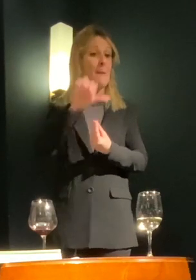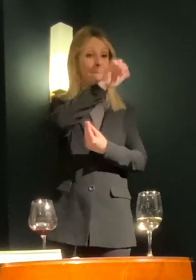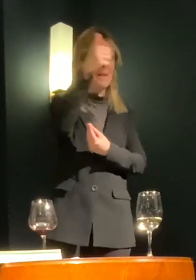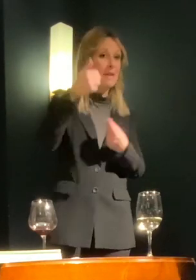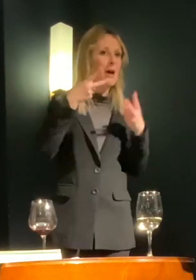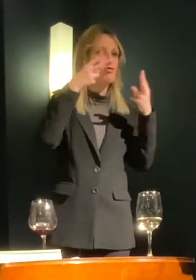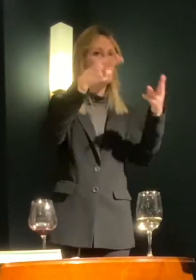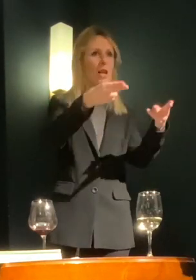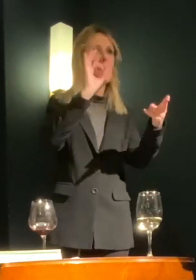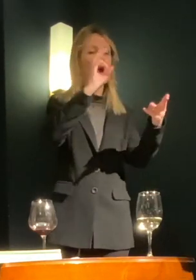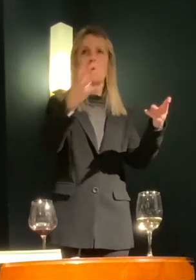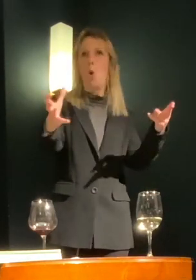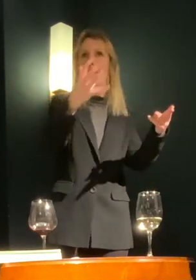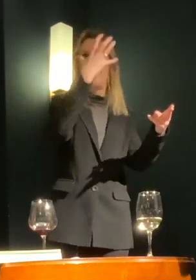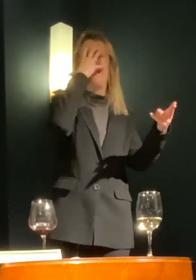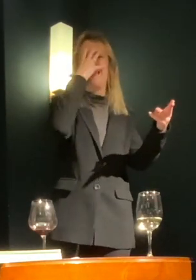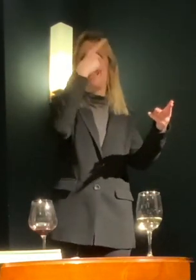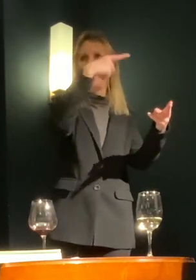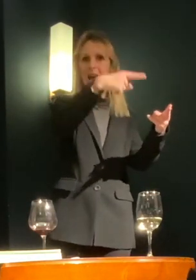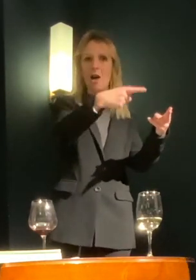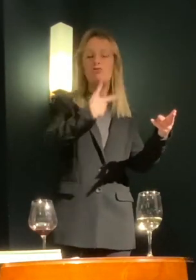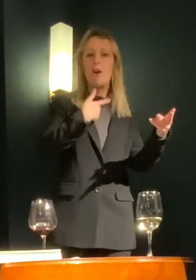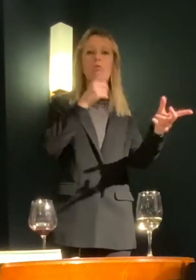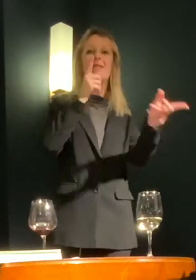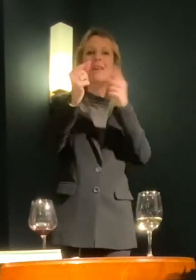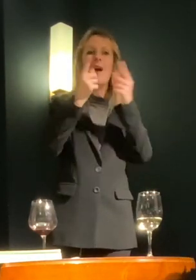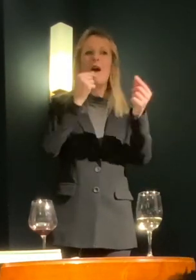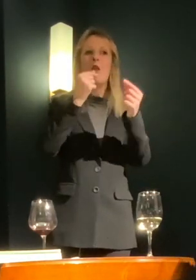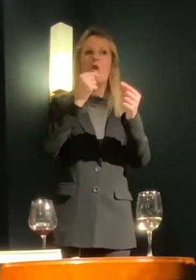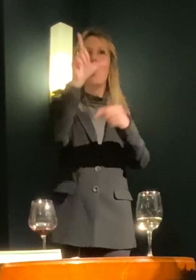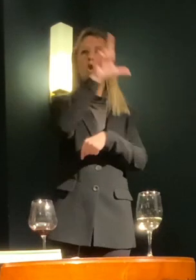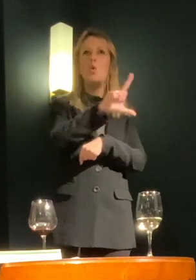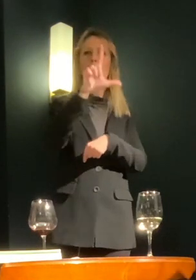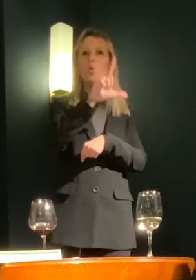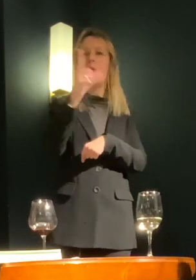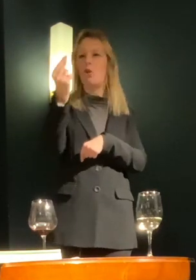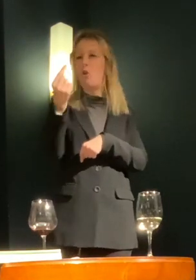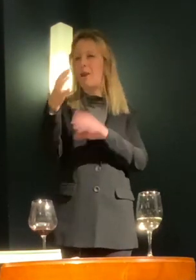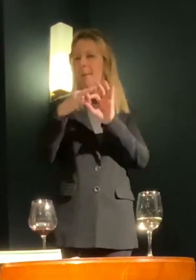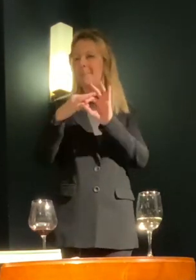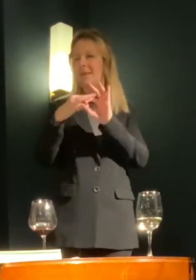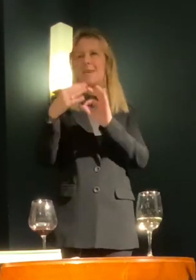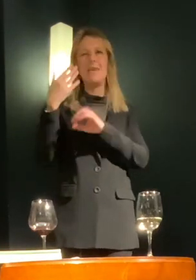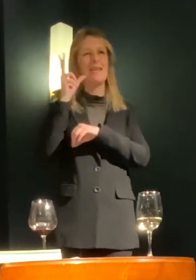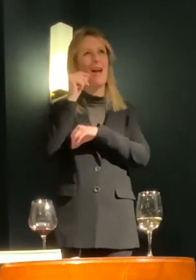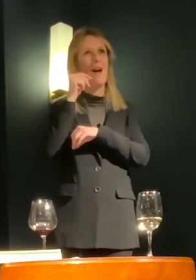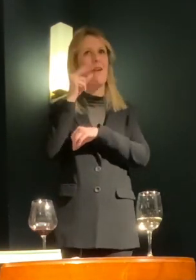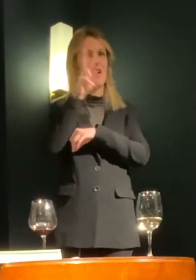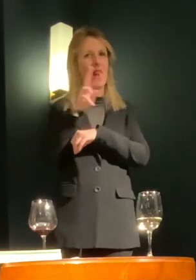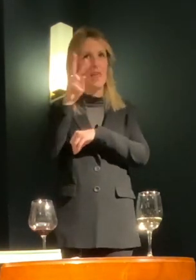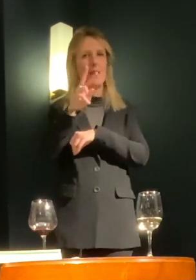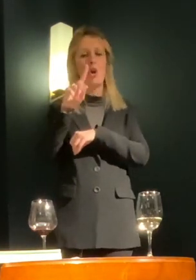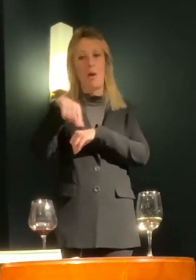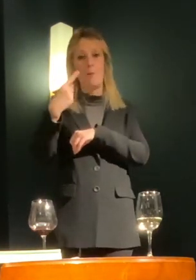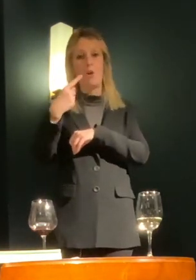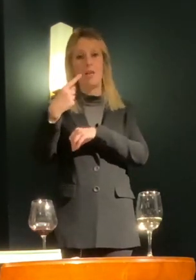che ha a che fare con una serie di cose. C'è un dialogo che Luca fa con un'amica di Valerio, che poi viene ripreso in maniera quasi speculare